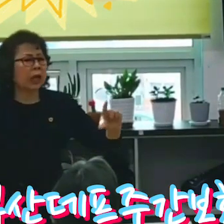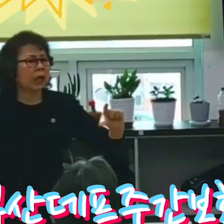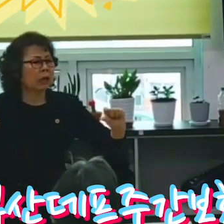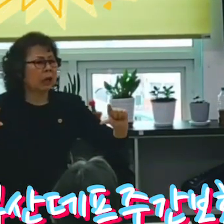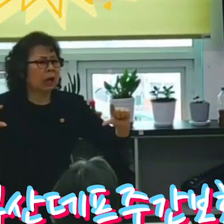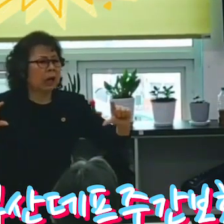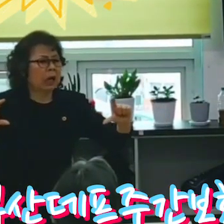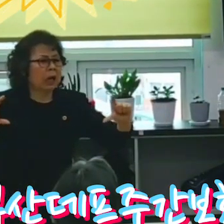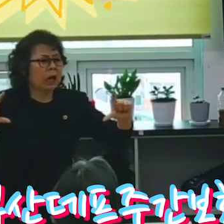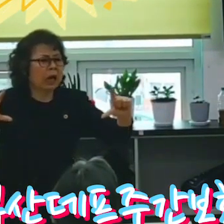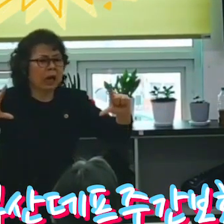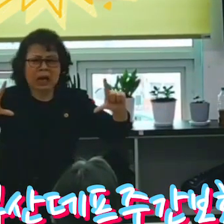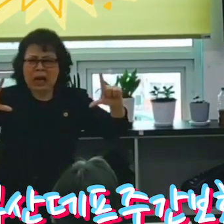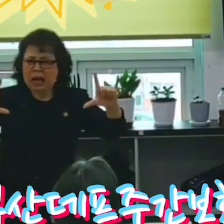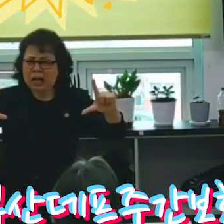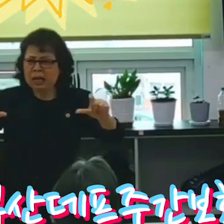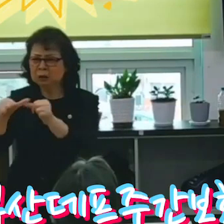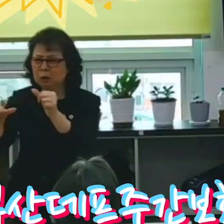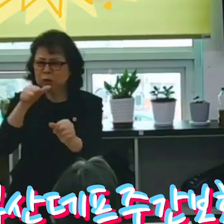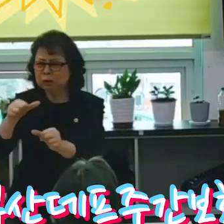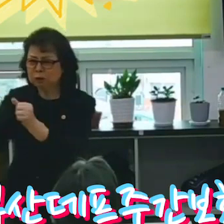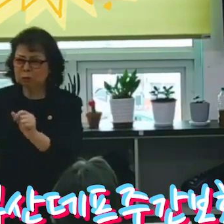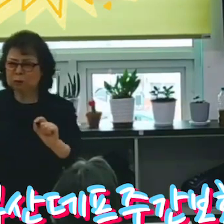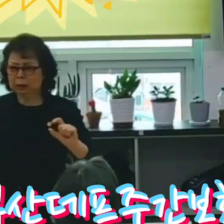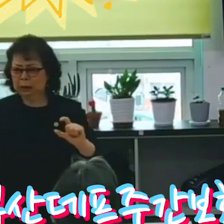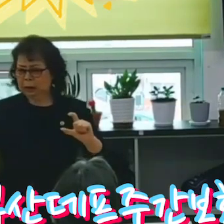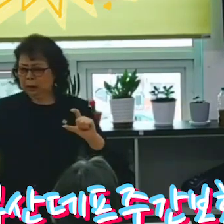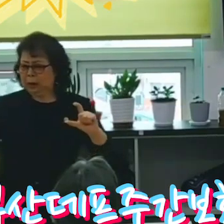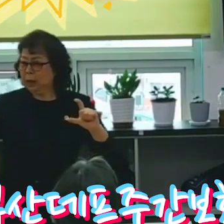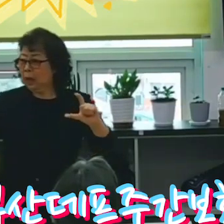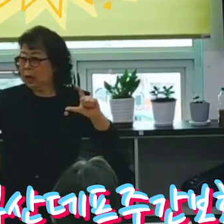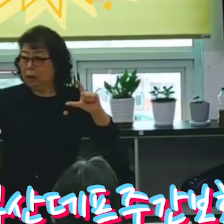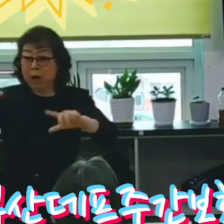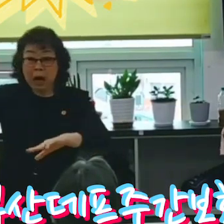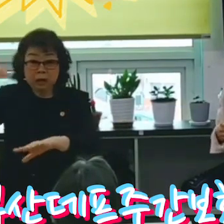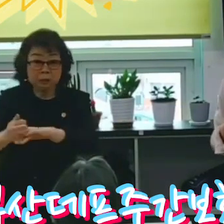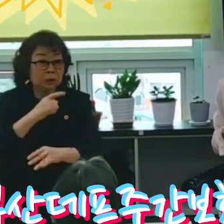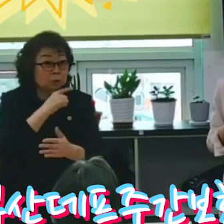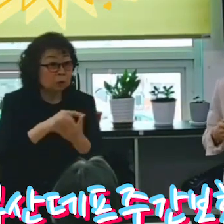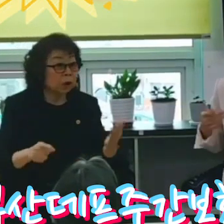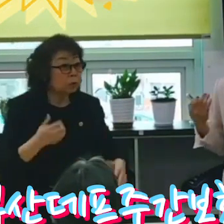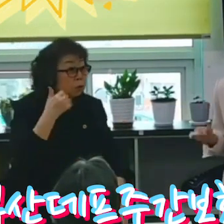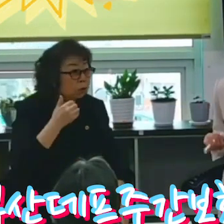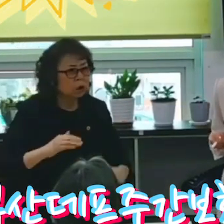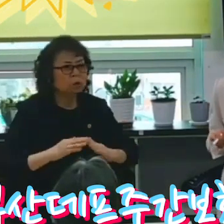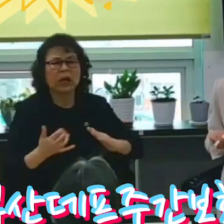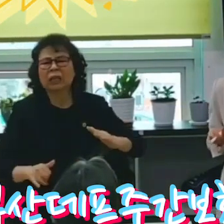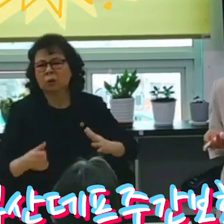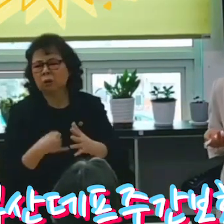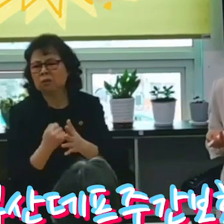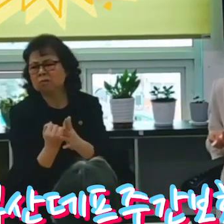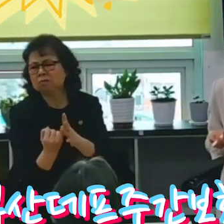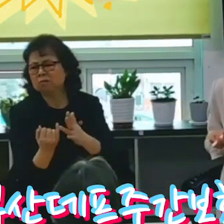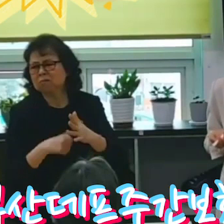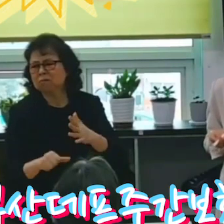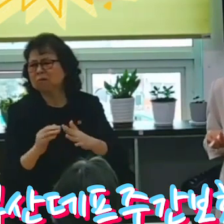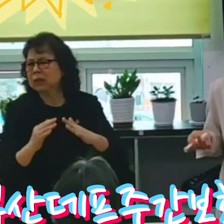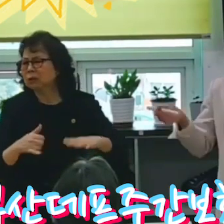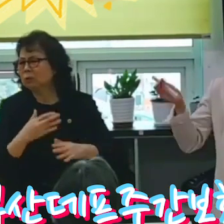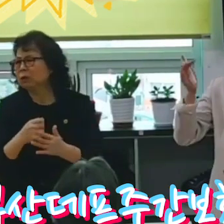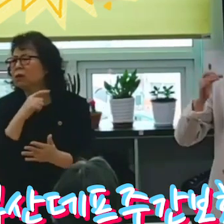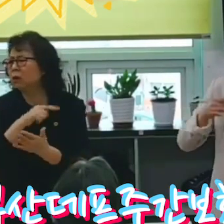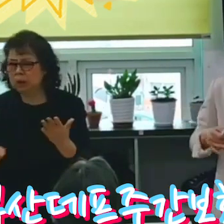그러면 이 소문이 이제 더 커지겠죠. 그러면 나중에 누가 손해냐? 우리 가족이 손해죠.